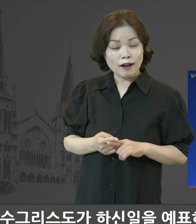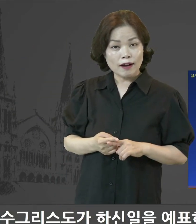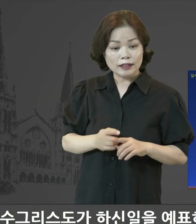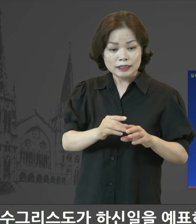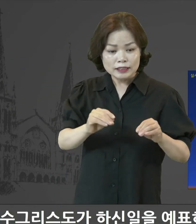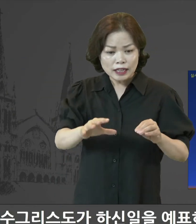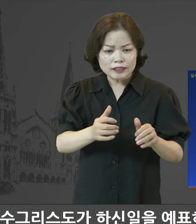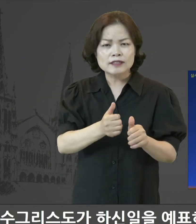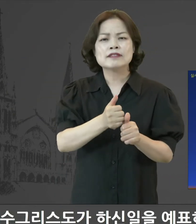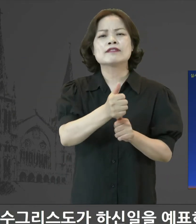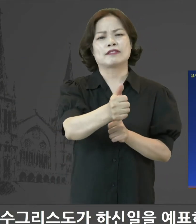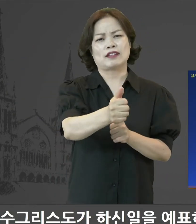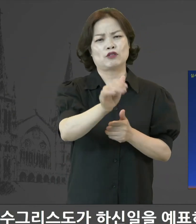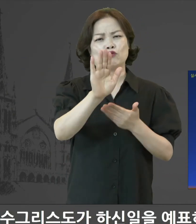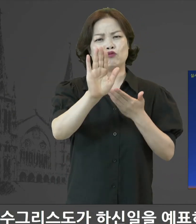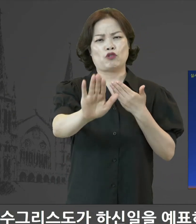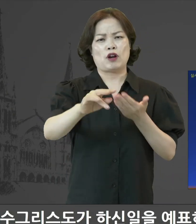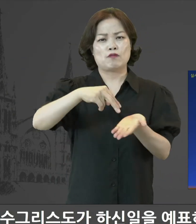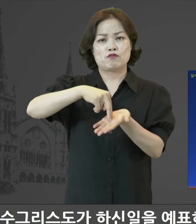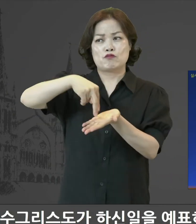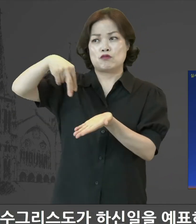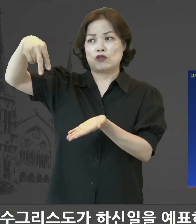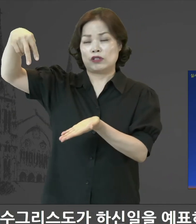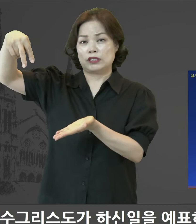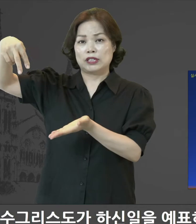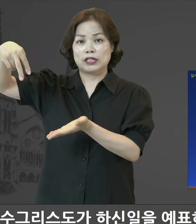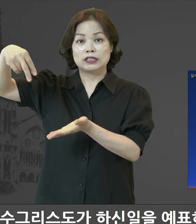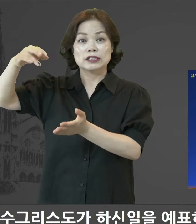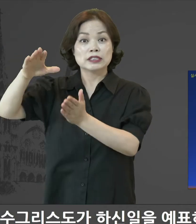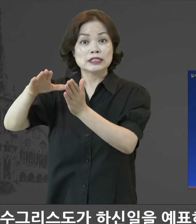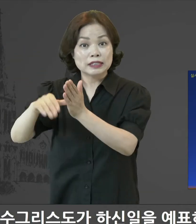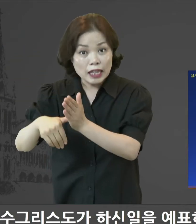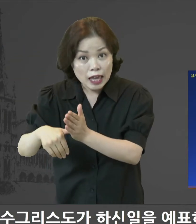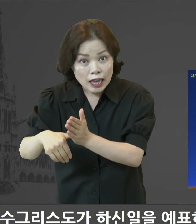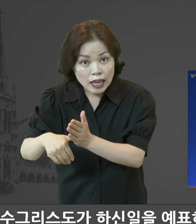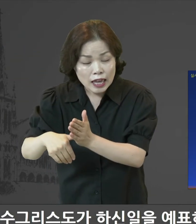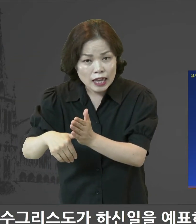이 땅에서 승리하시고 부활하시고 승천하실 그때